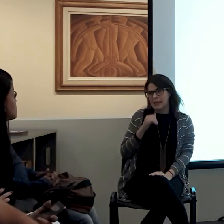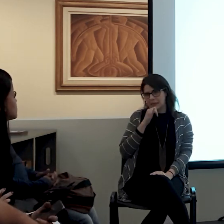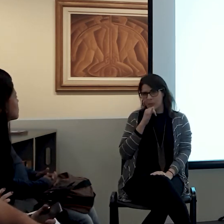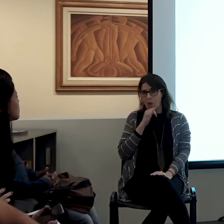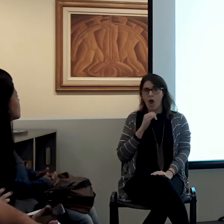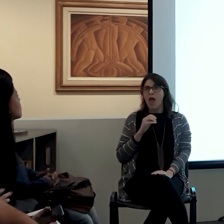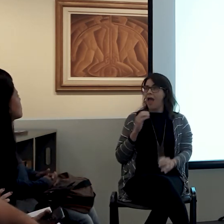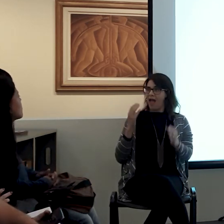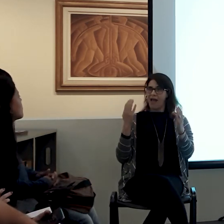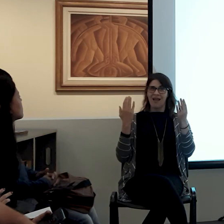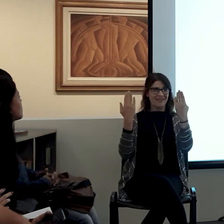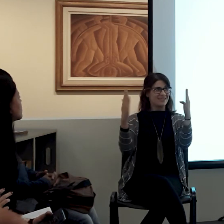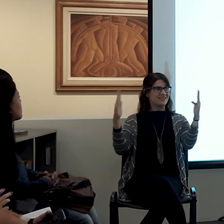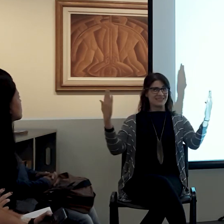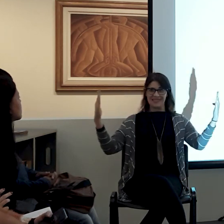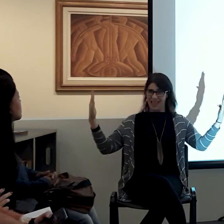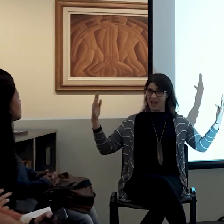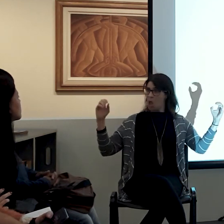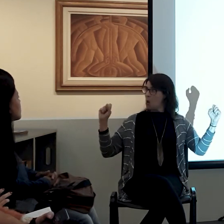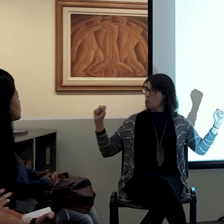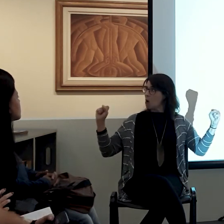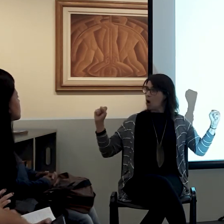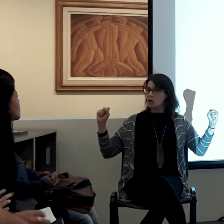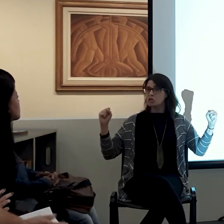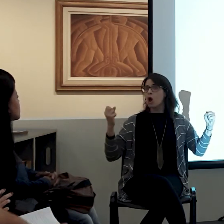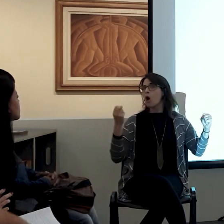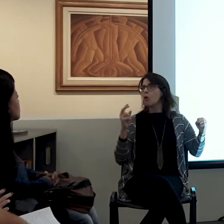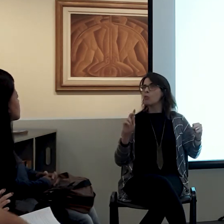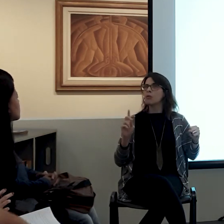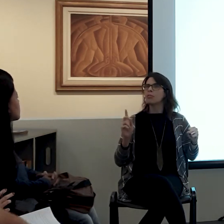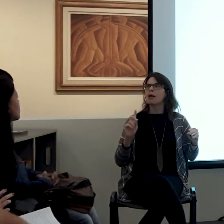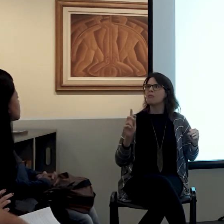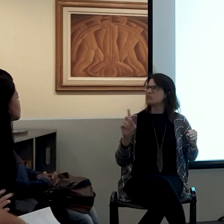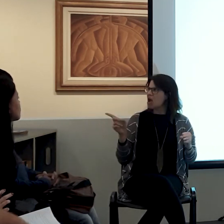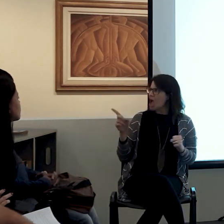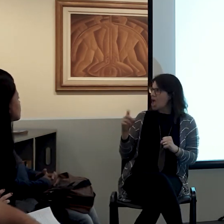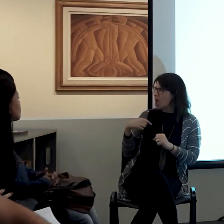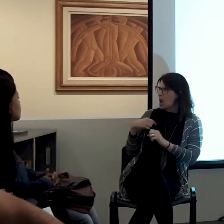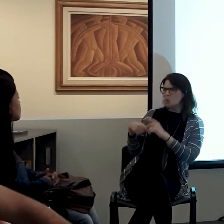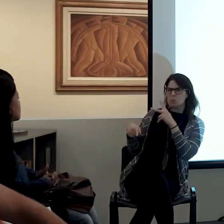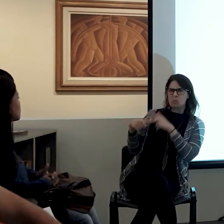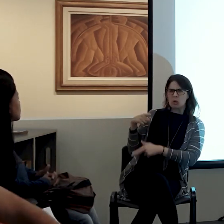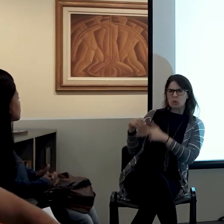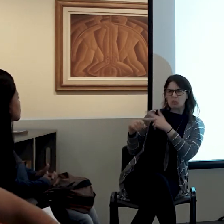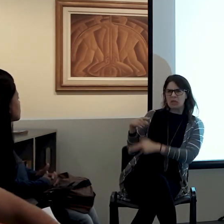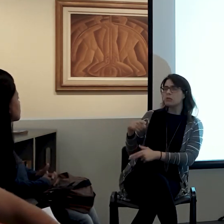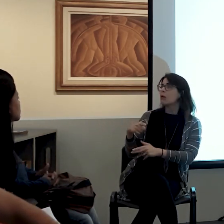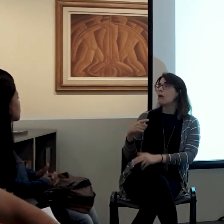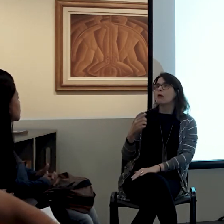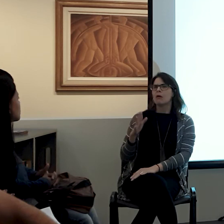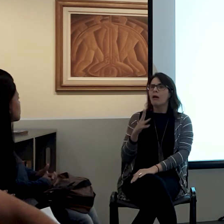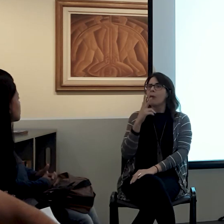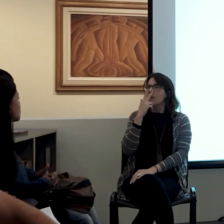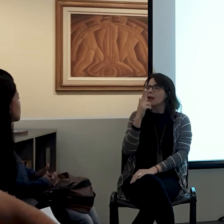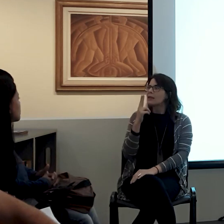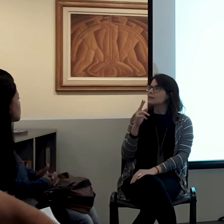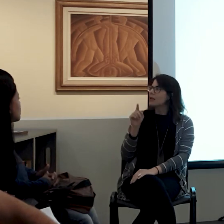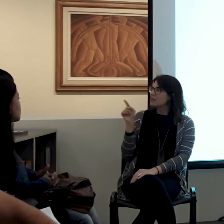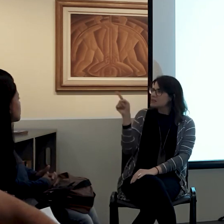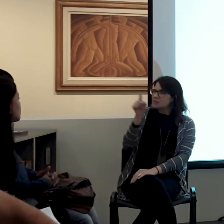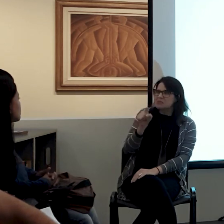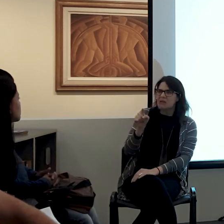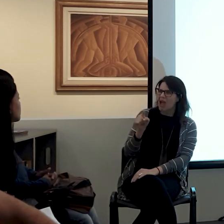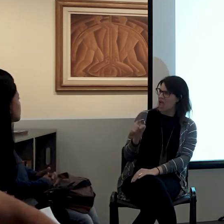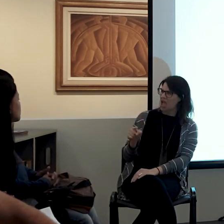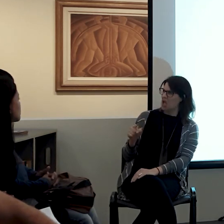museus para se tornar a essência dos museus. Quando ela deixou de ser a mais grotesca elaboração humana sem